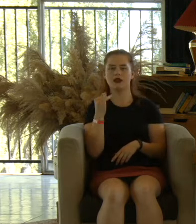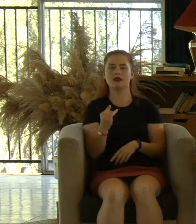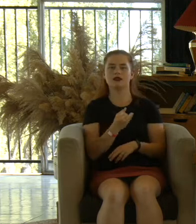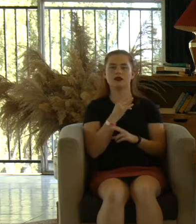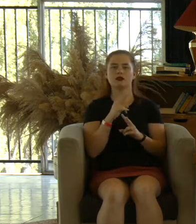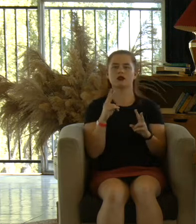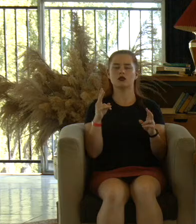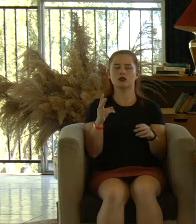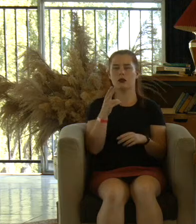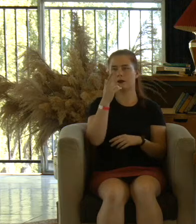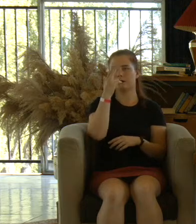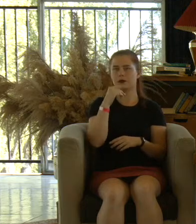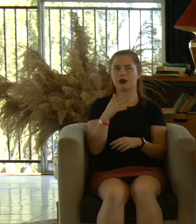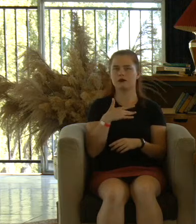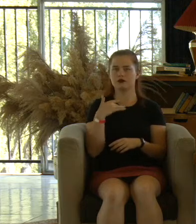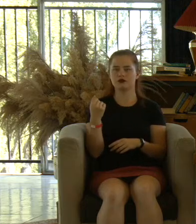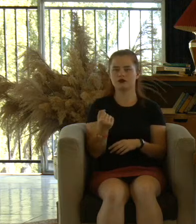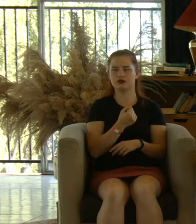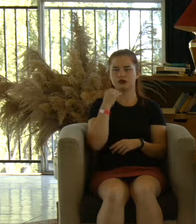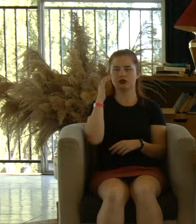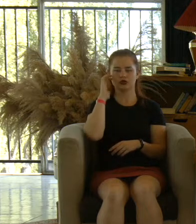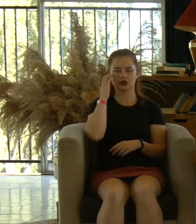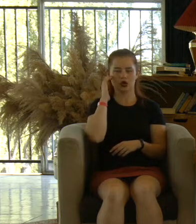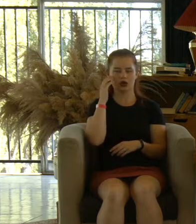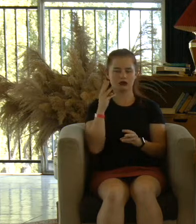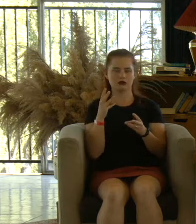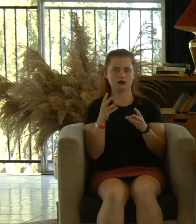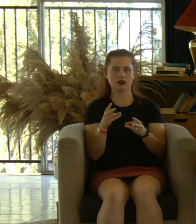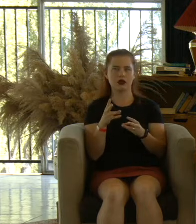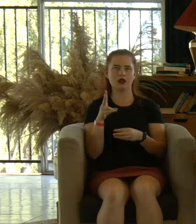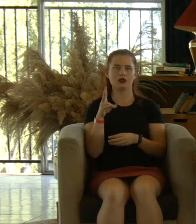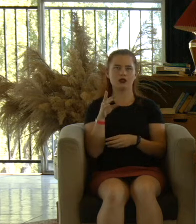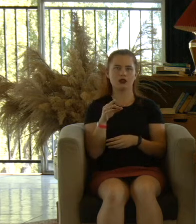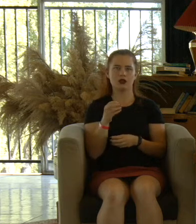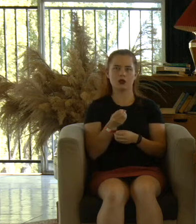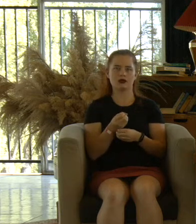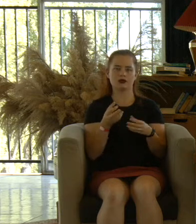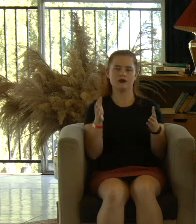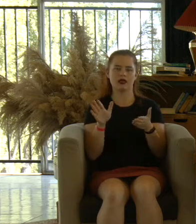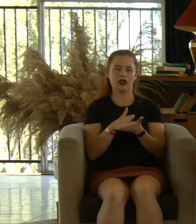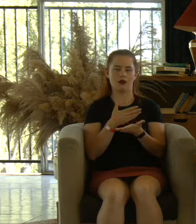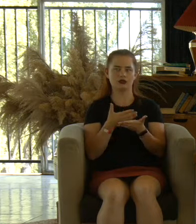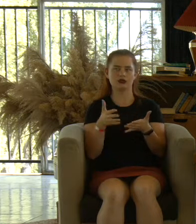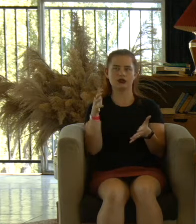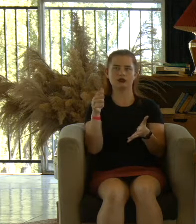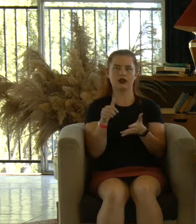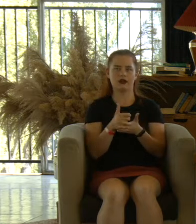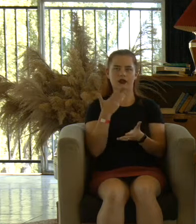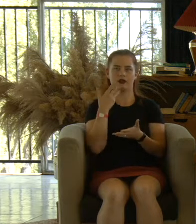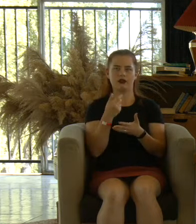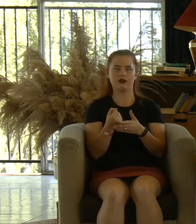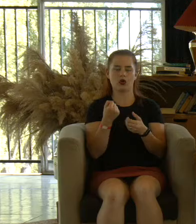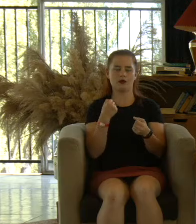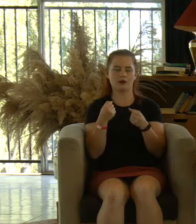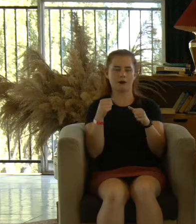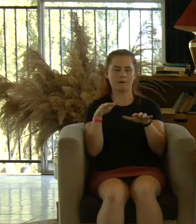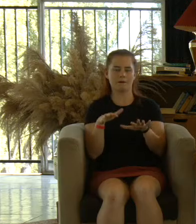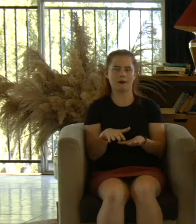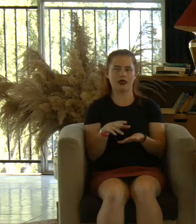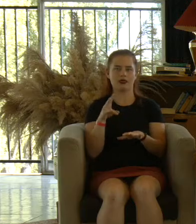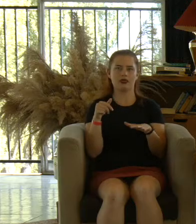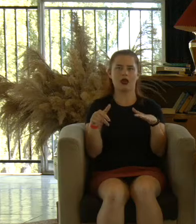привык к жесткой там, итальянской черной выжженной обжарке. Но светлая обжарка заняла свое прочное место на рынке, и